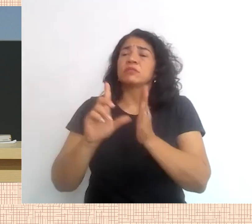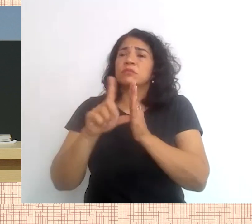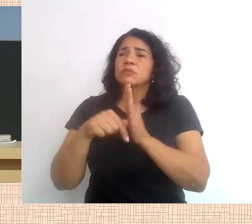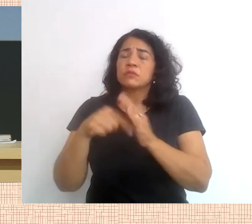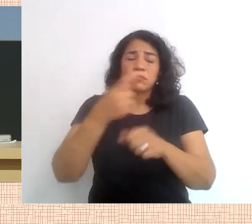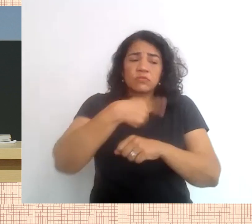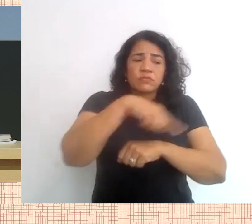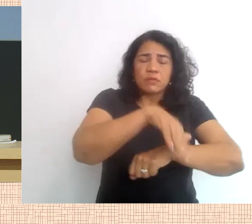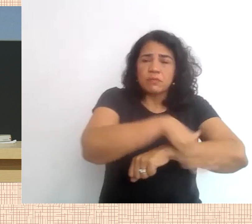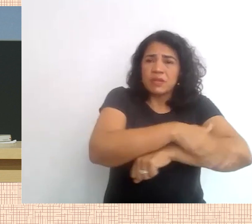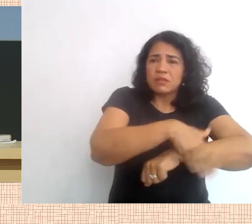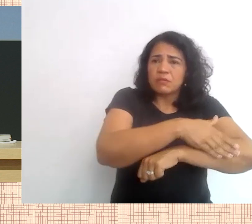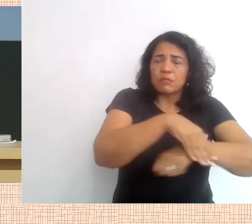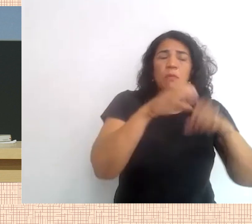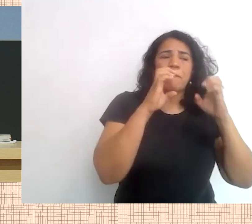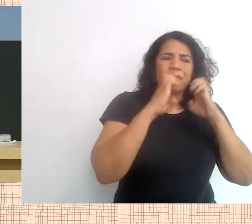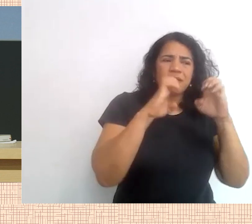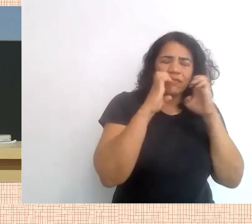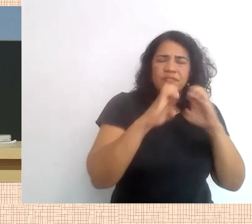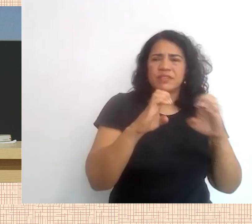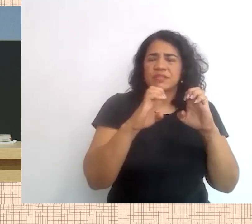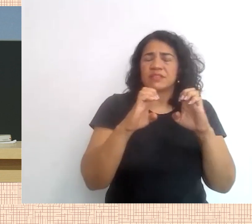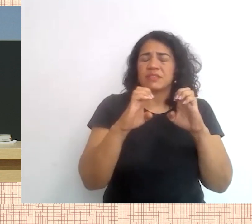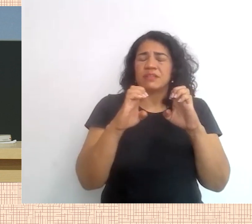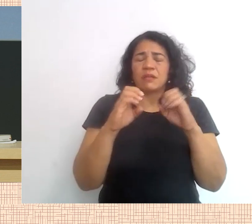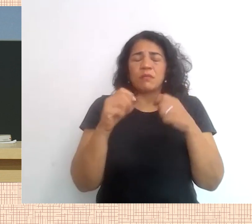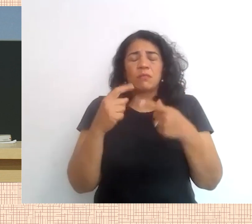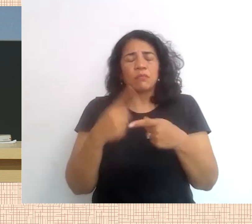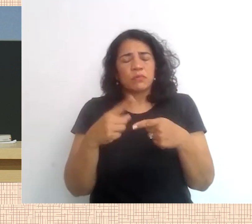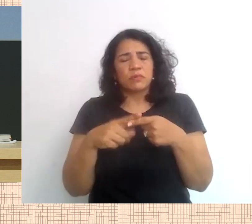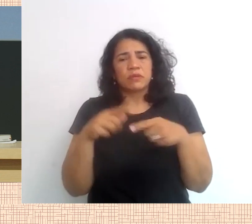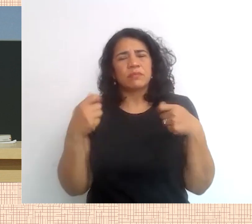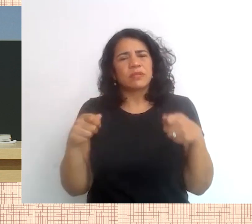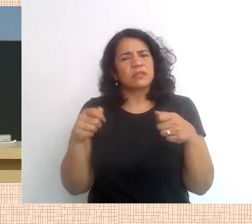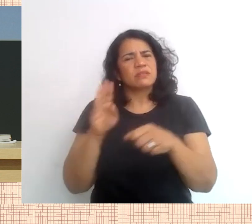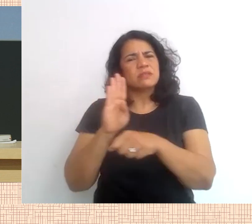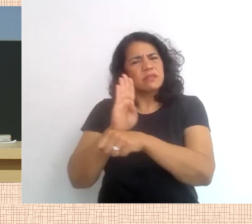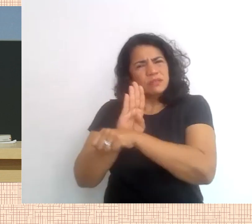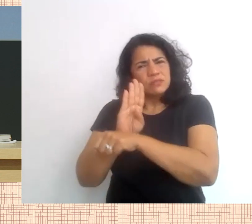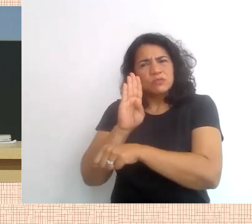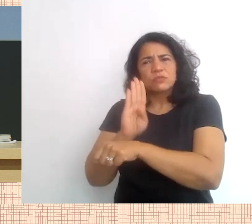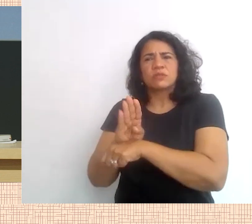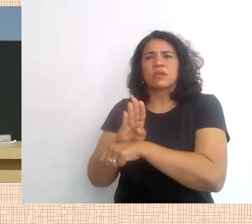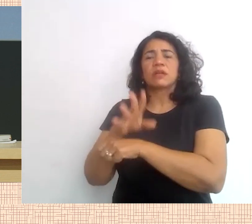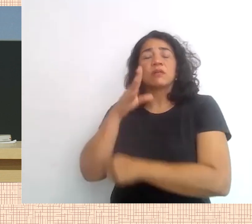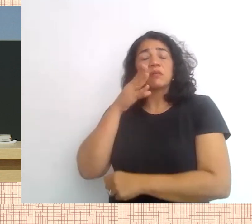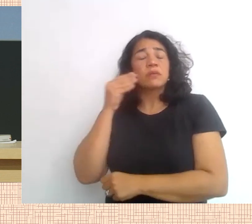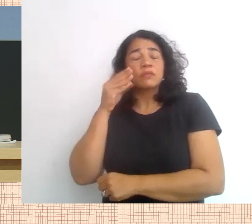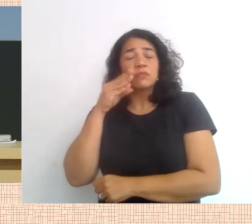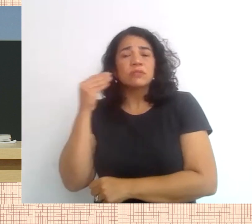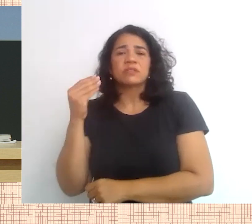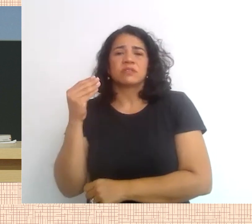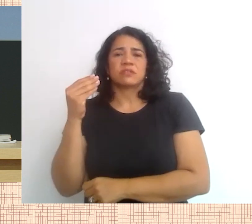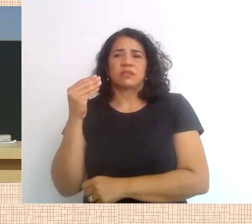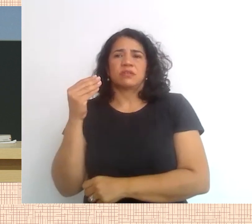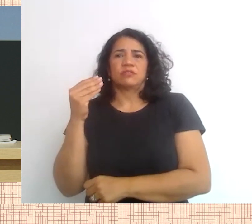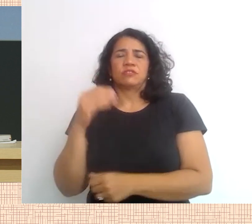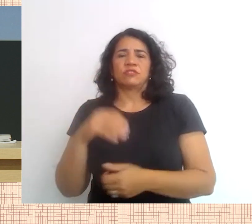nós vamos ajudar os adolescentes, pré-adolescentes que não têm conceito e você cheio de conceito, né? Vamos